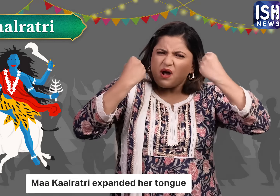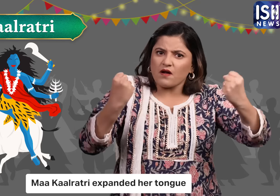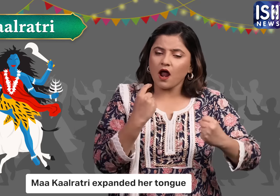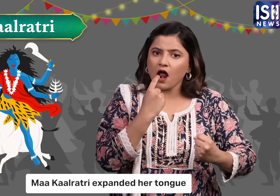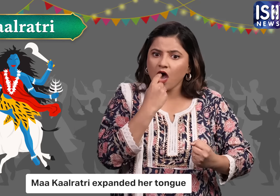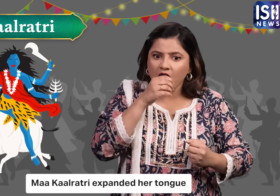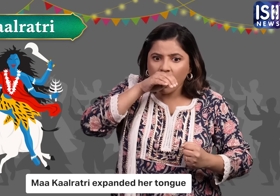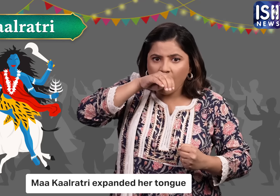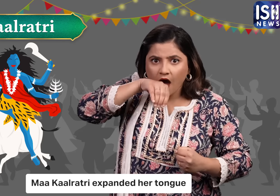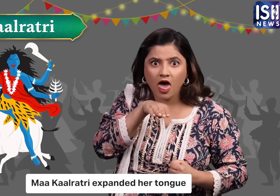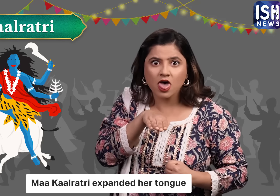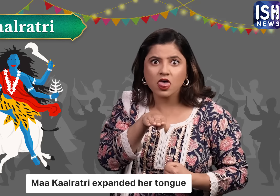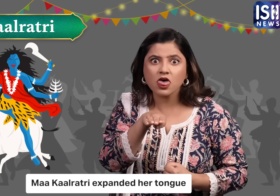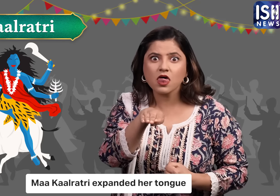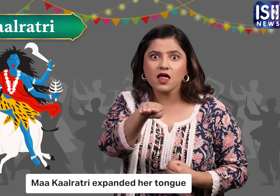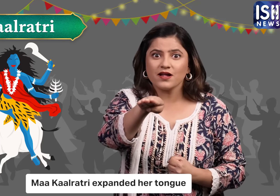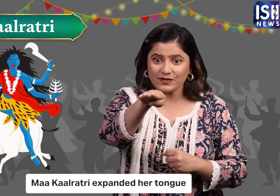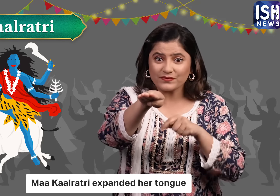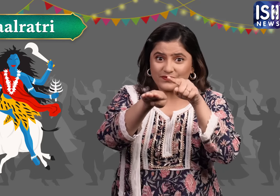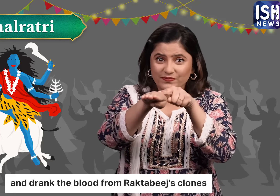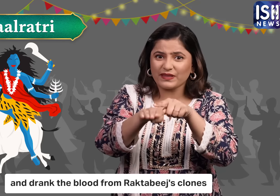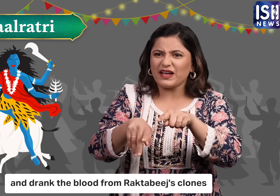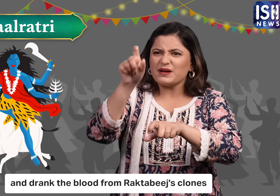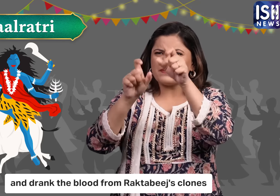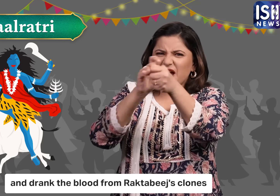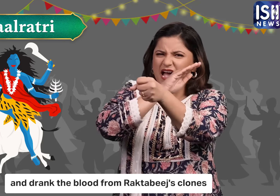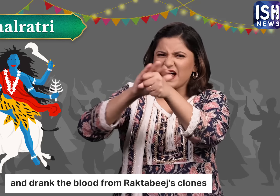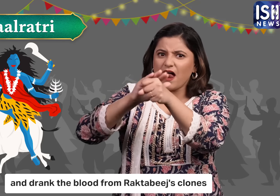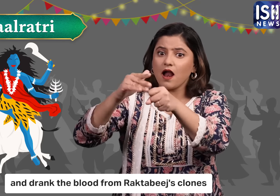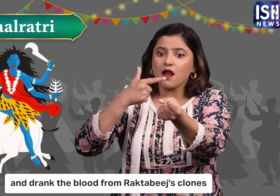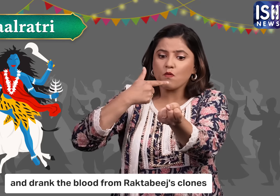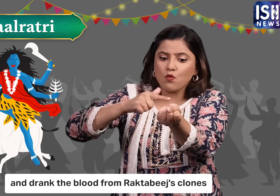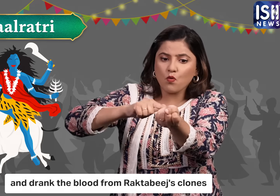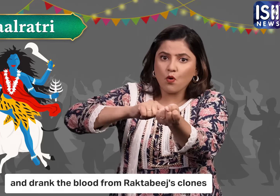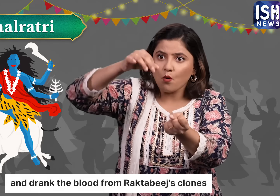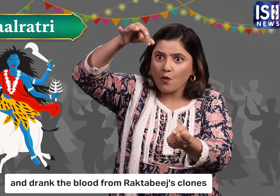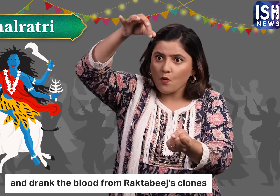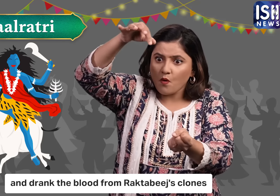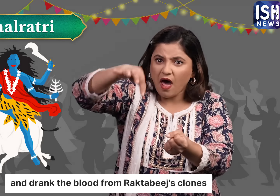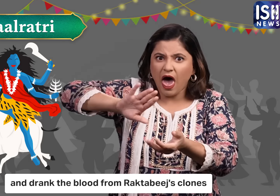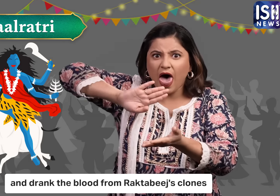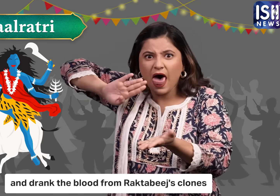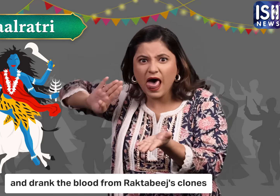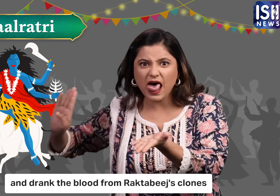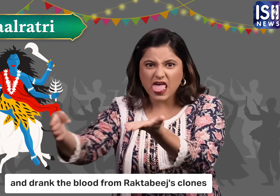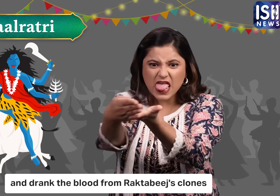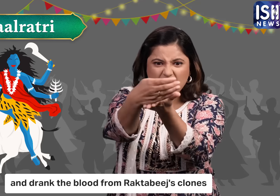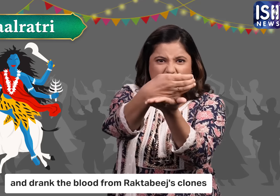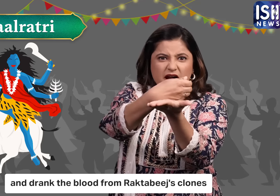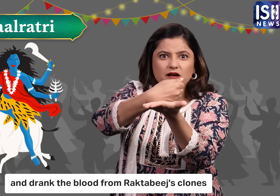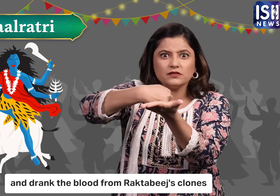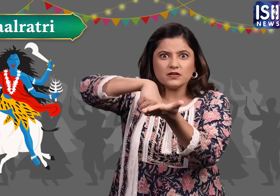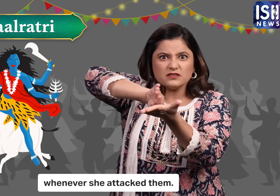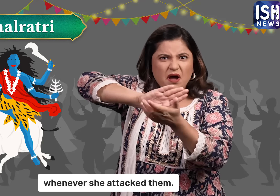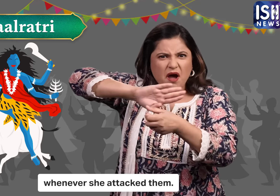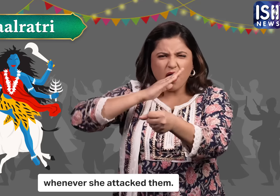माँ कालरात्रि ने अपनी जीभ का विस्तार किया और जब भी रक्तबीज पर हमला किया तो उन्होंने